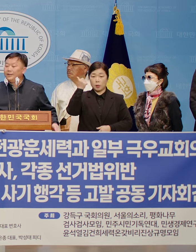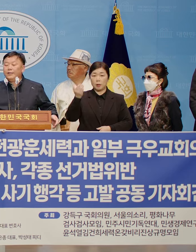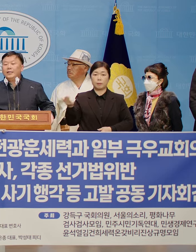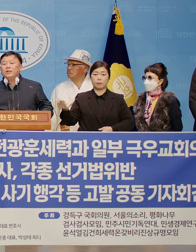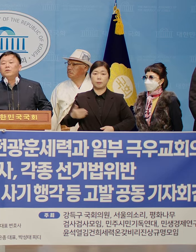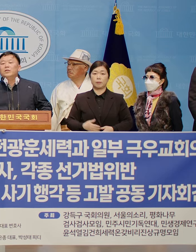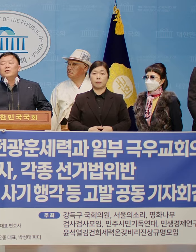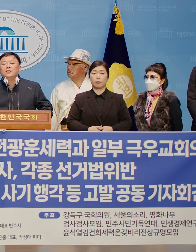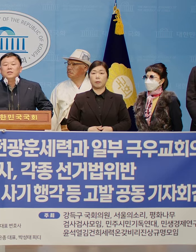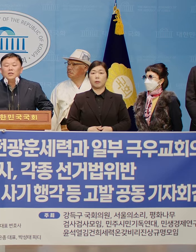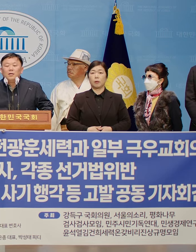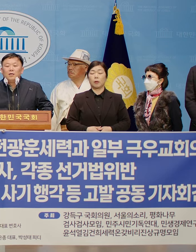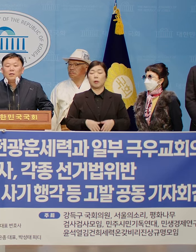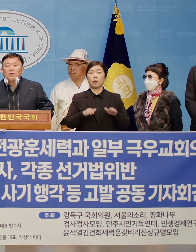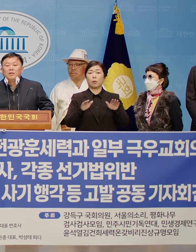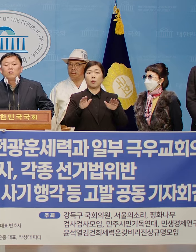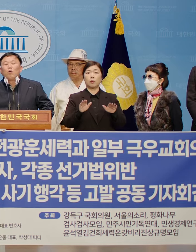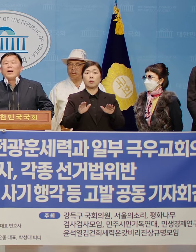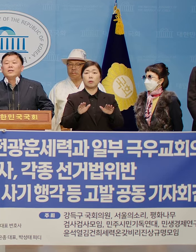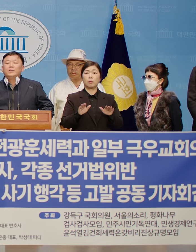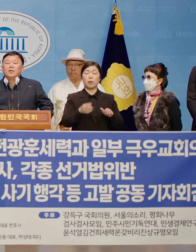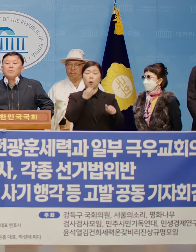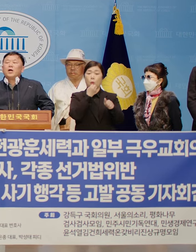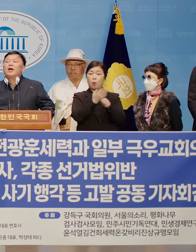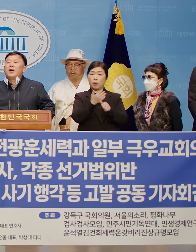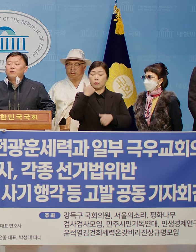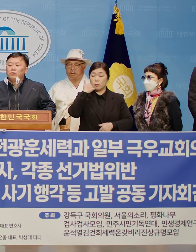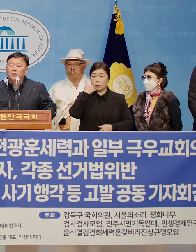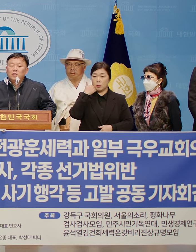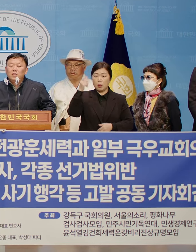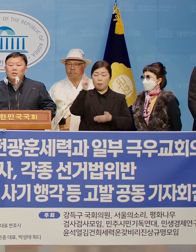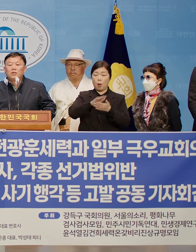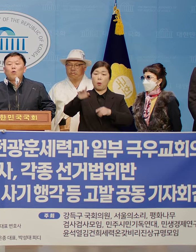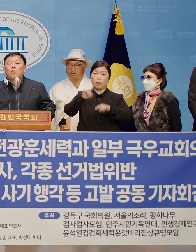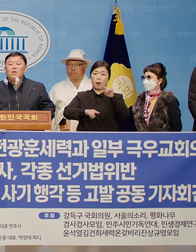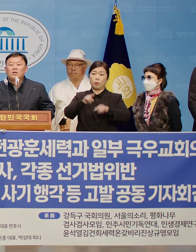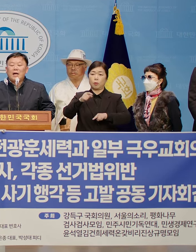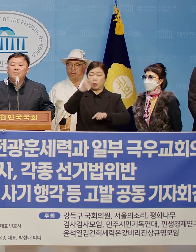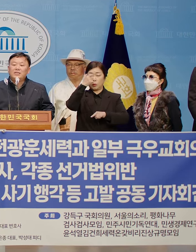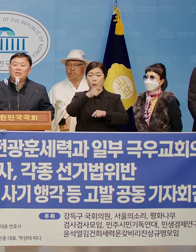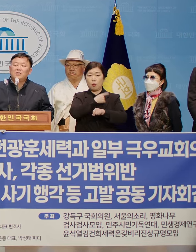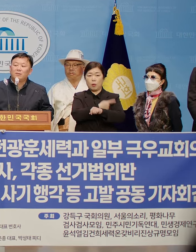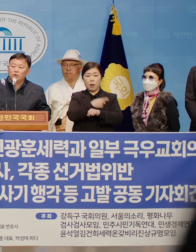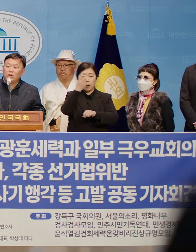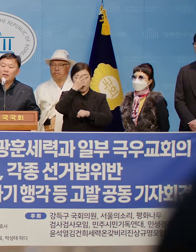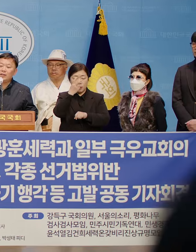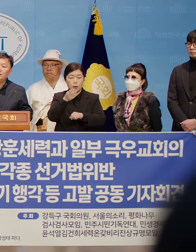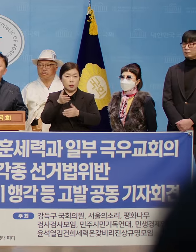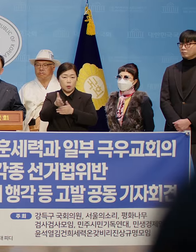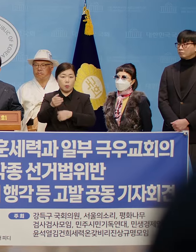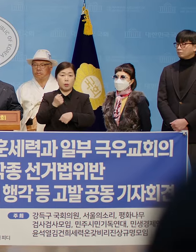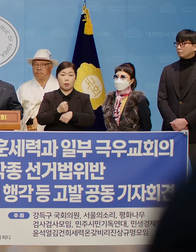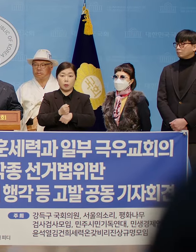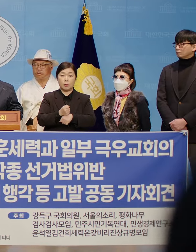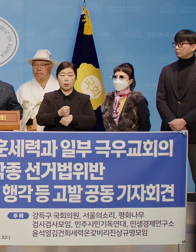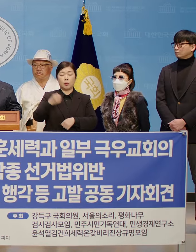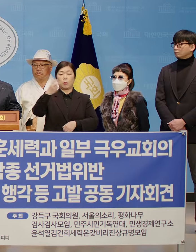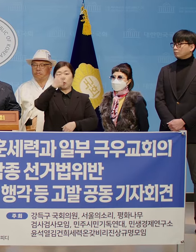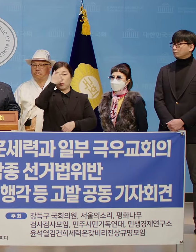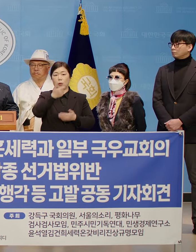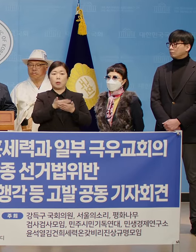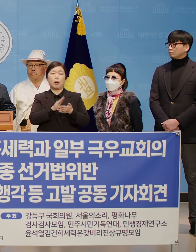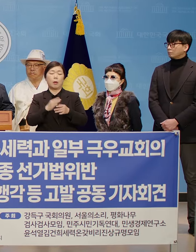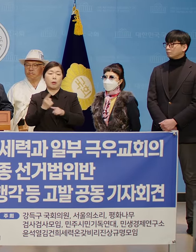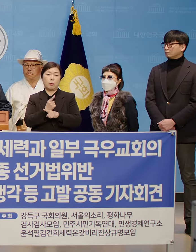오셨습니다 오늘 어 고발은 평화나무 어 기독 권력 감시를 전문하는 또 기독교 개혁을